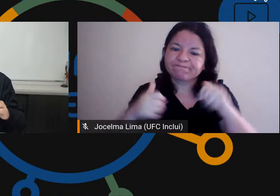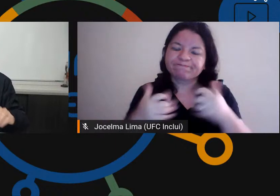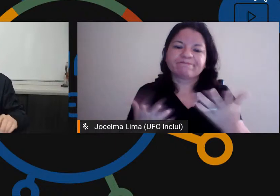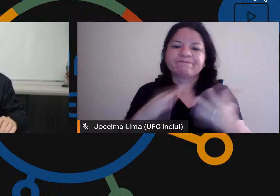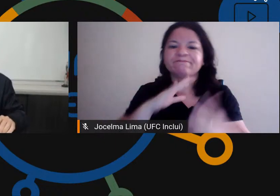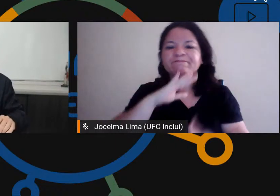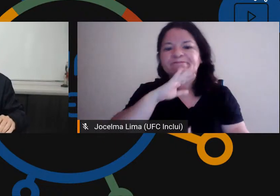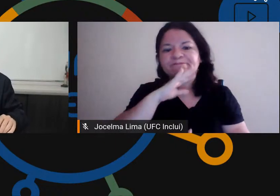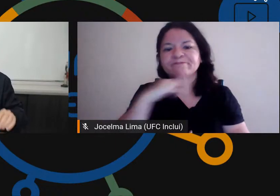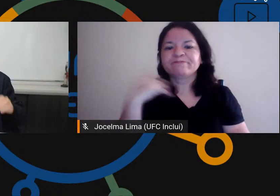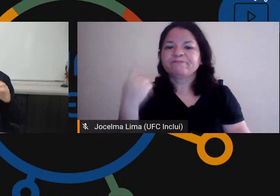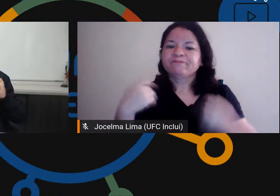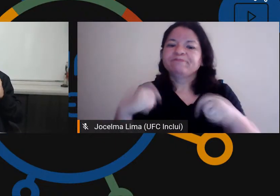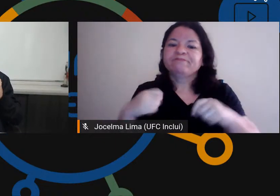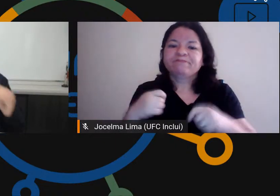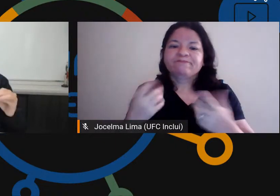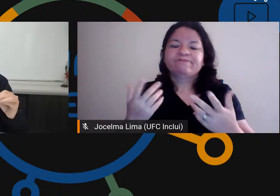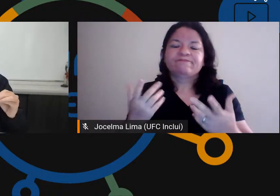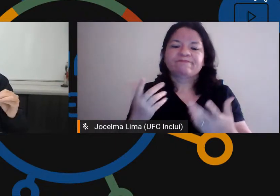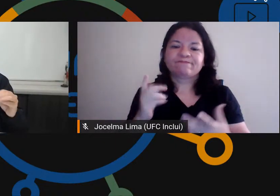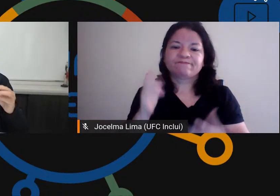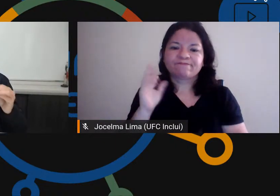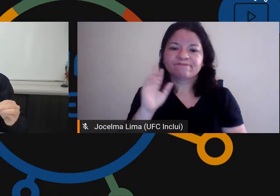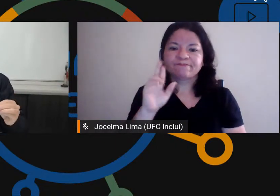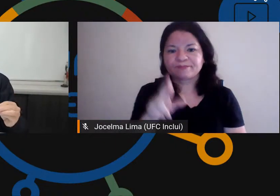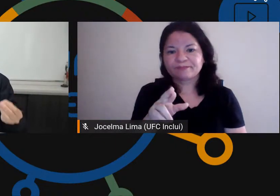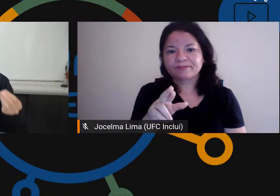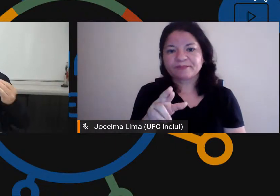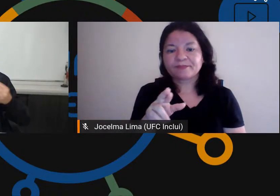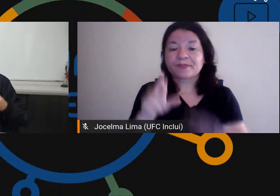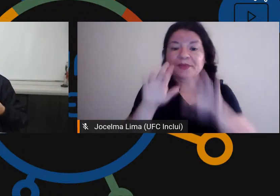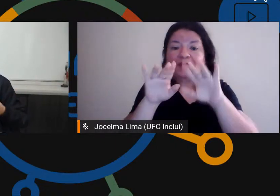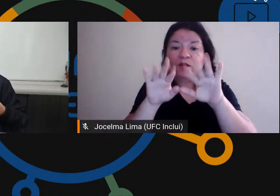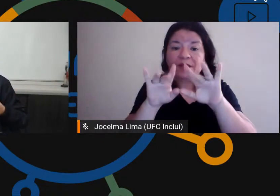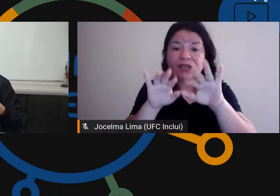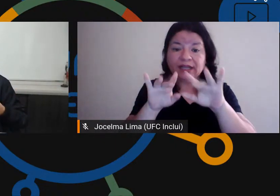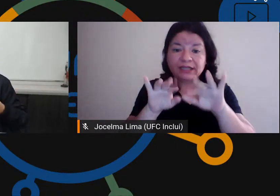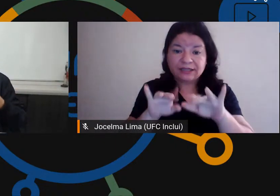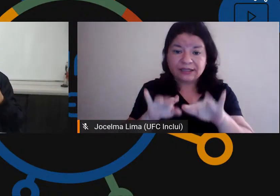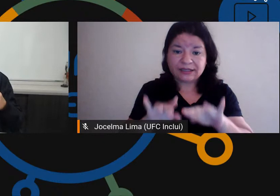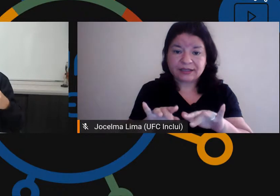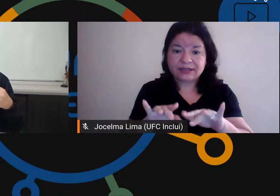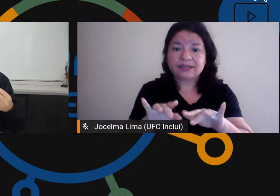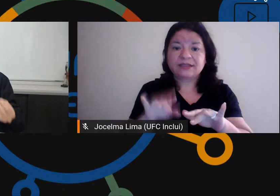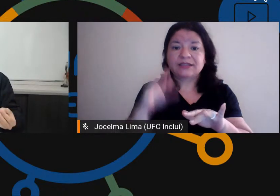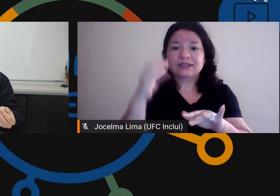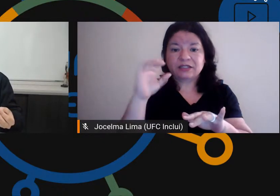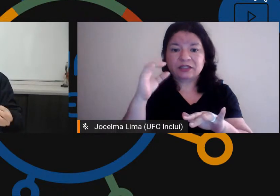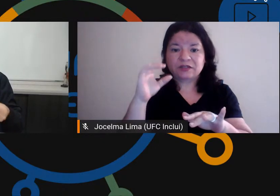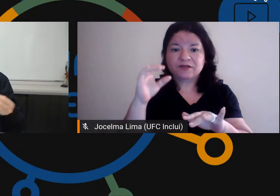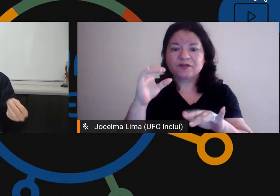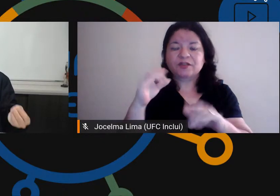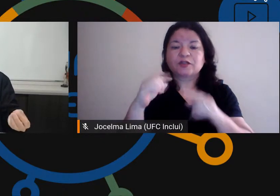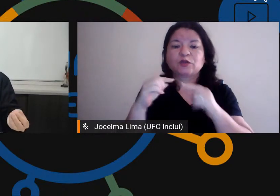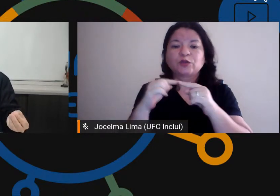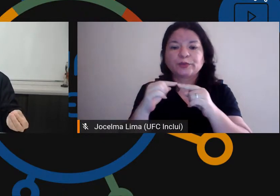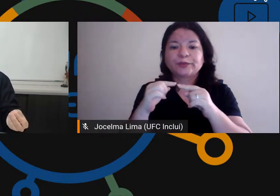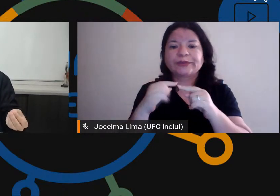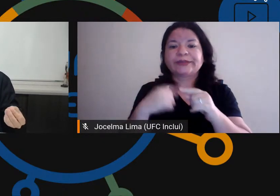ser resolvido. A escrita científica, ela espelha os nossos defeitos, ela espelha os nossos erros, os